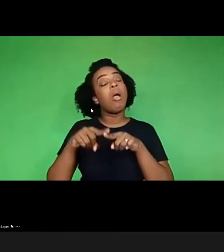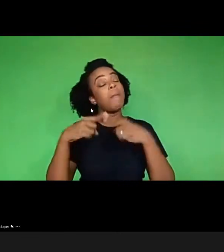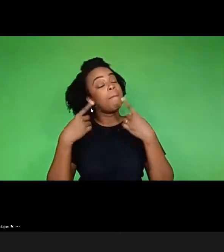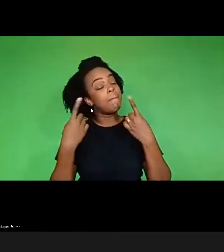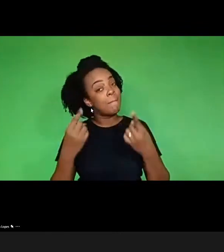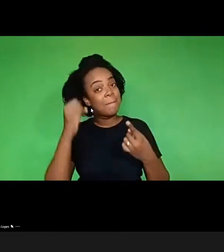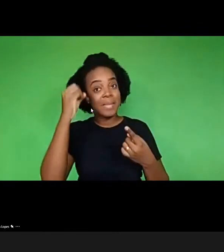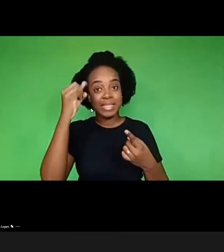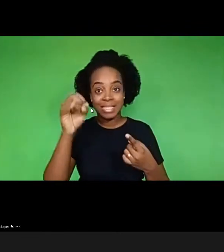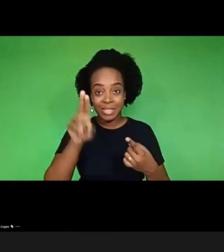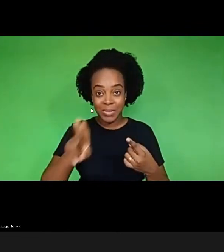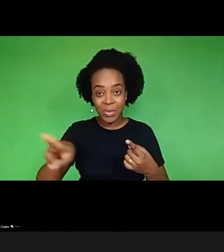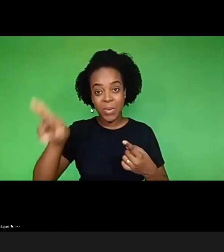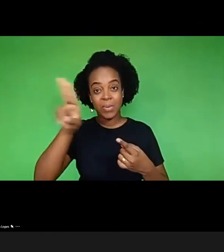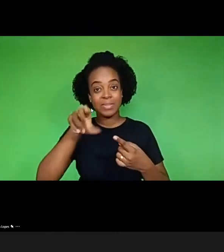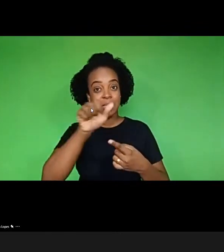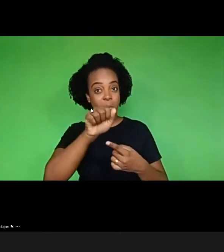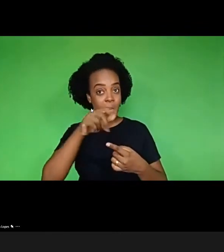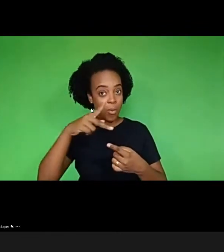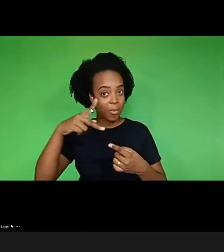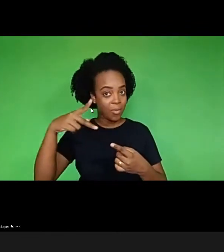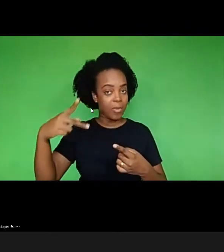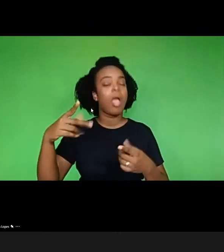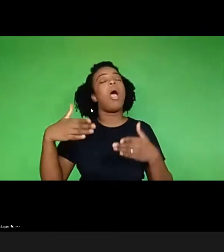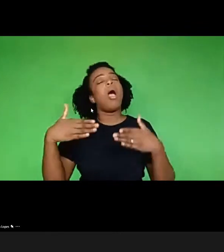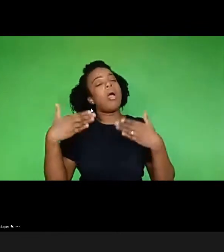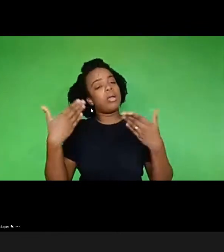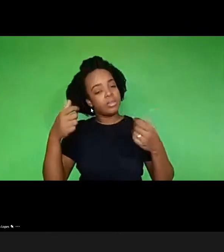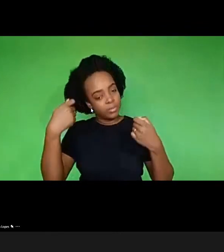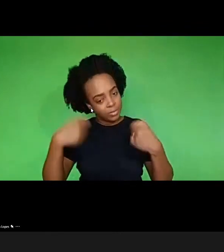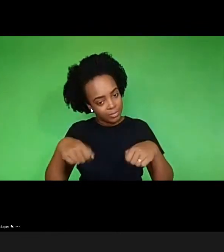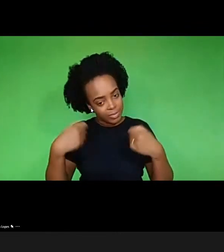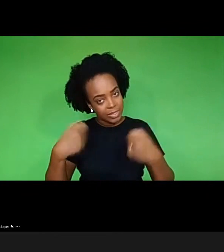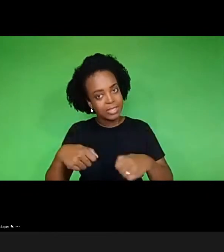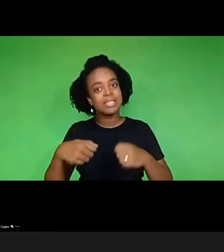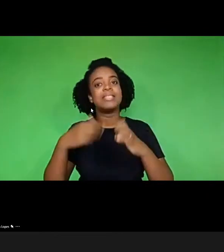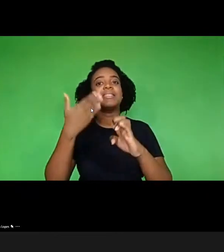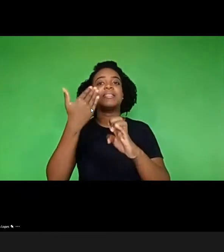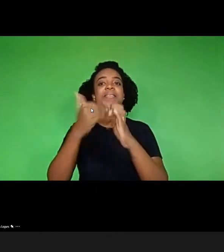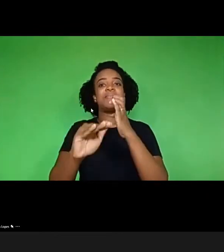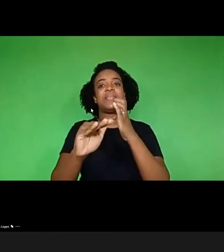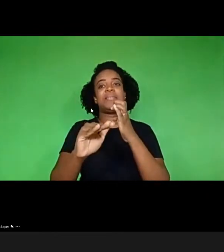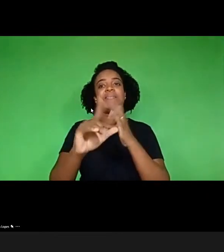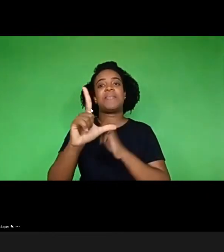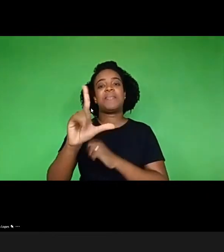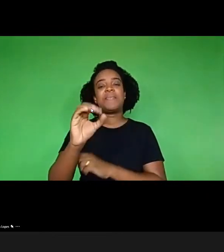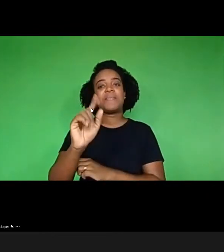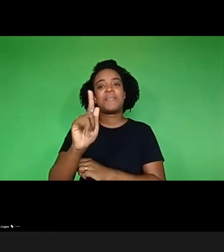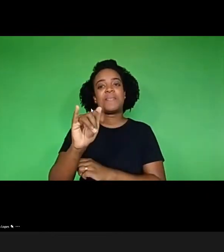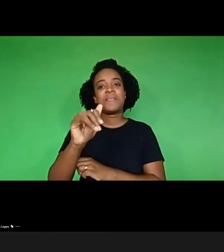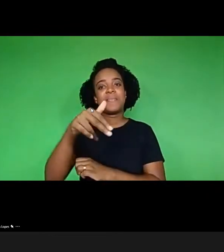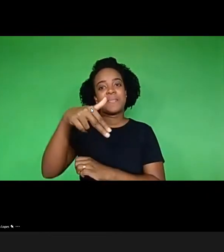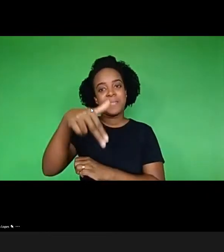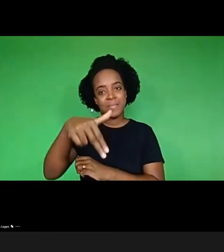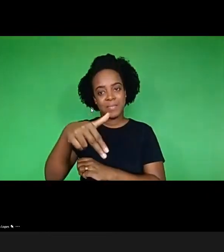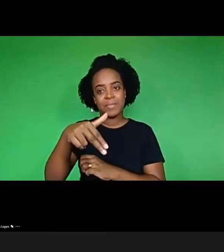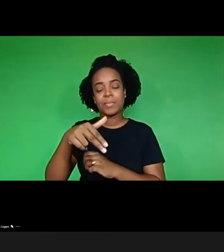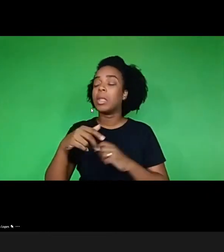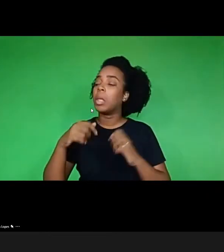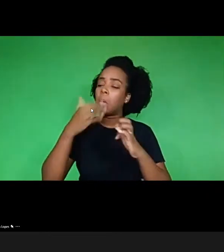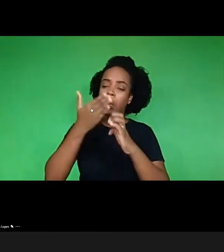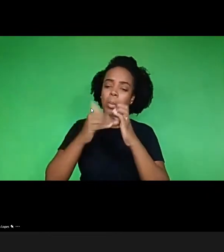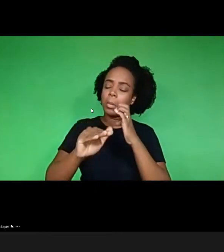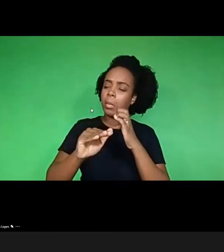app no celular, você vai precisar fazer o login. Aí, com esse login, sim, você pode usar tanto o e-mail institucional quanto o